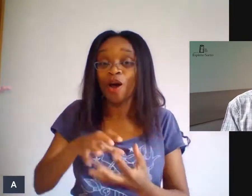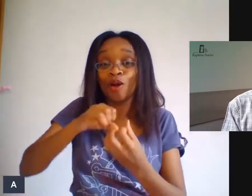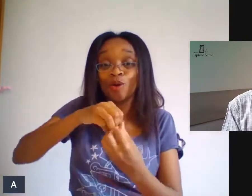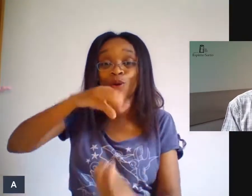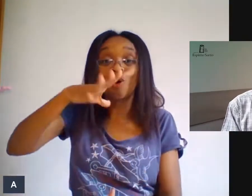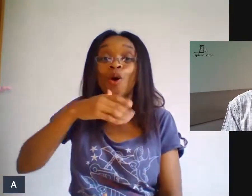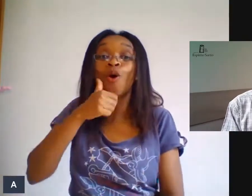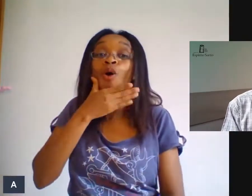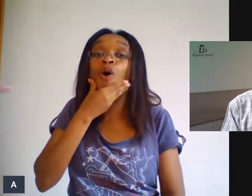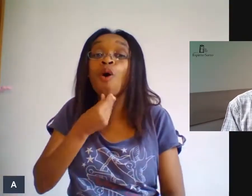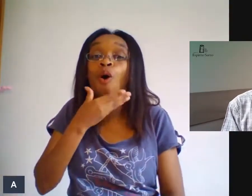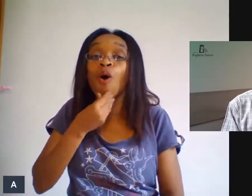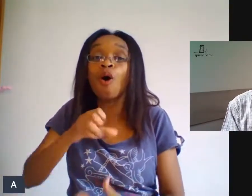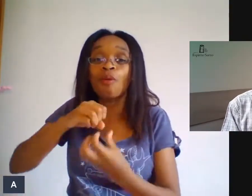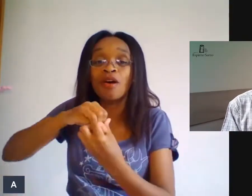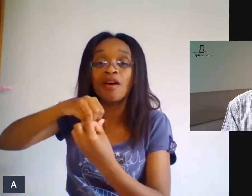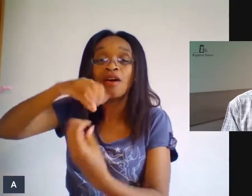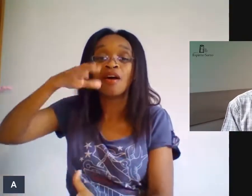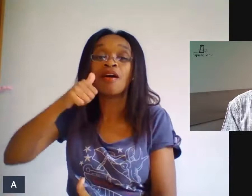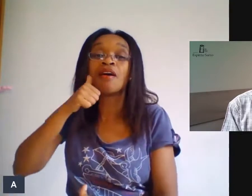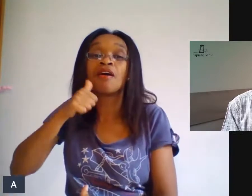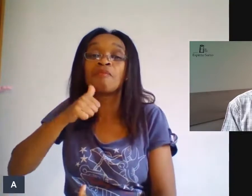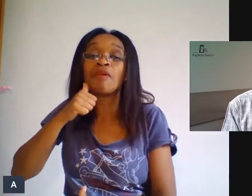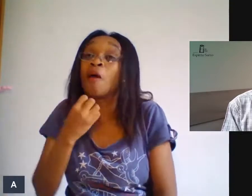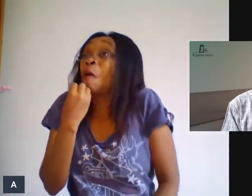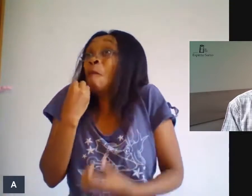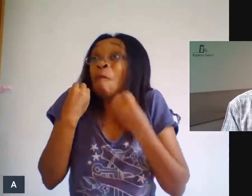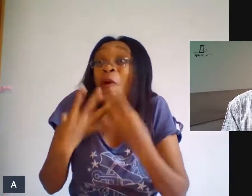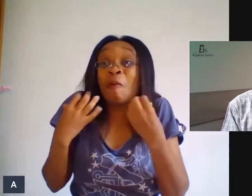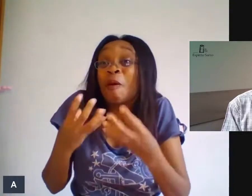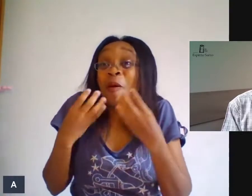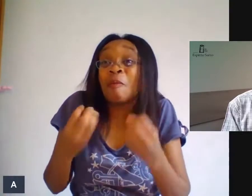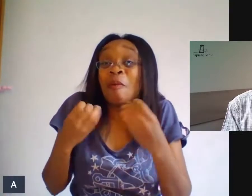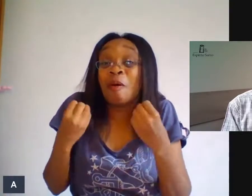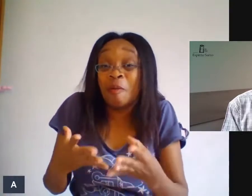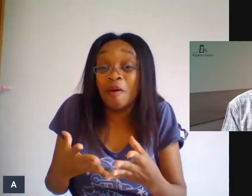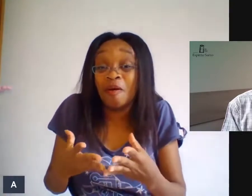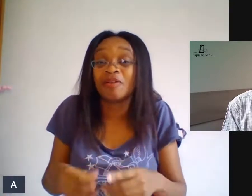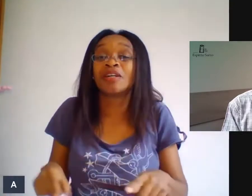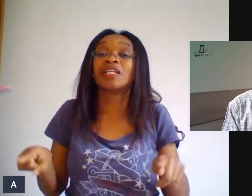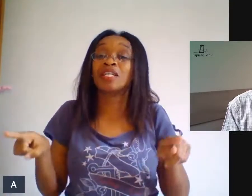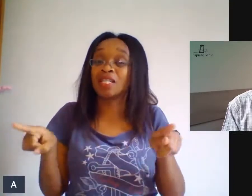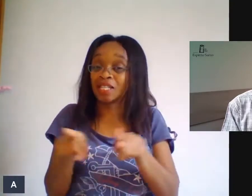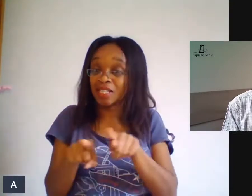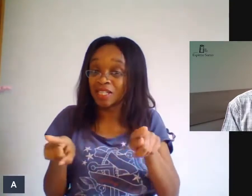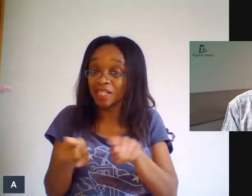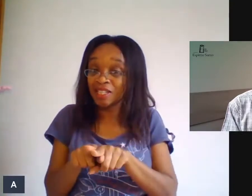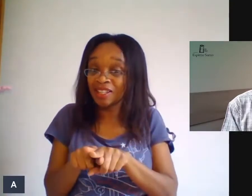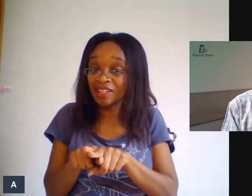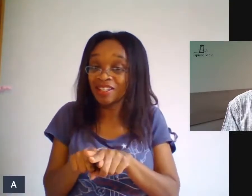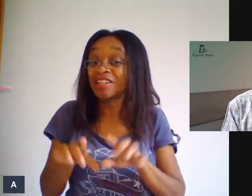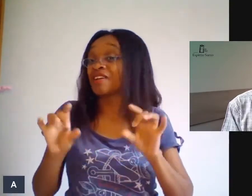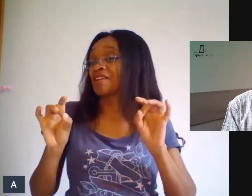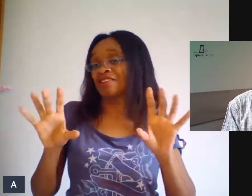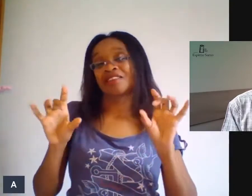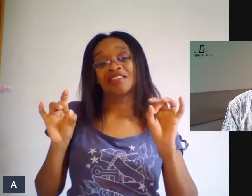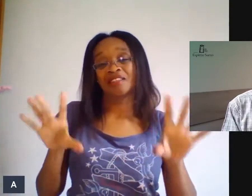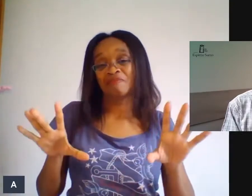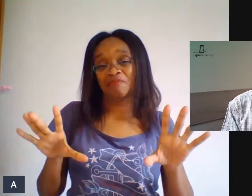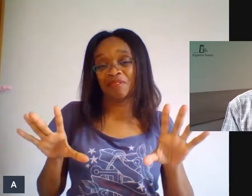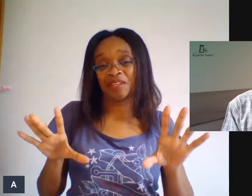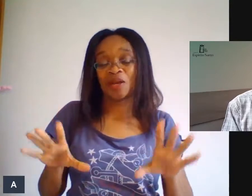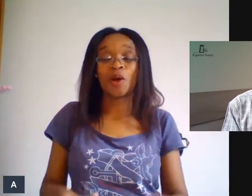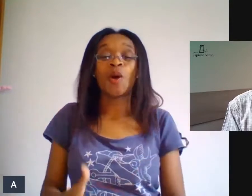um sotaque, dá um tom especial, mesmo dizendo que o homem não é bom. O homem e a